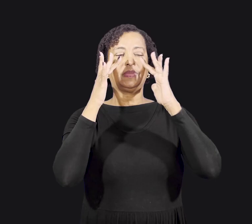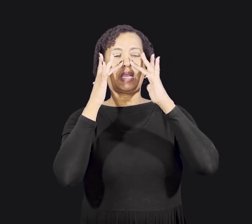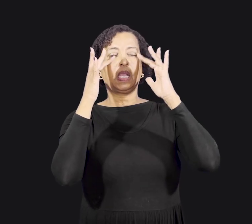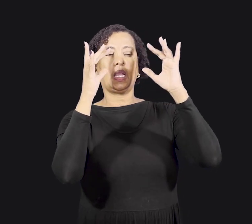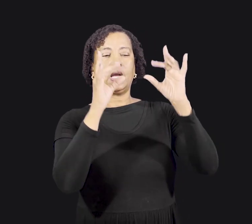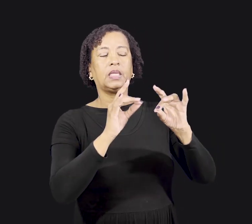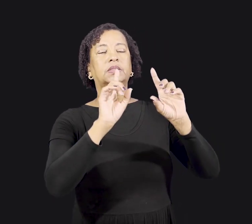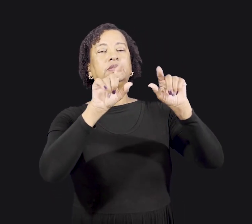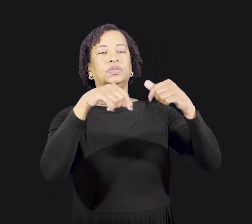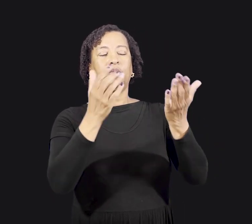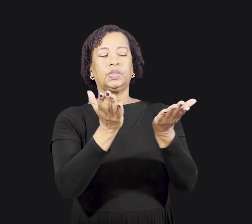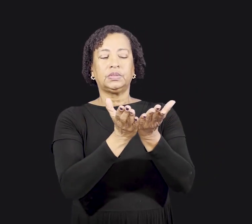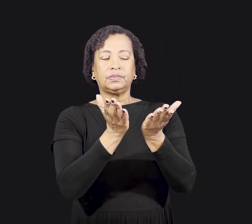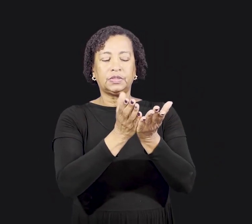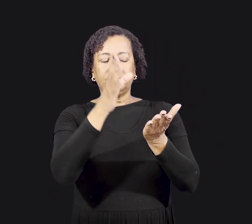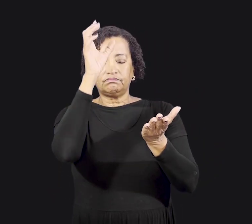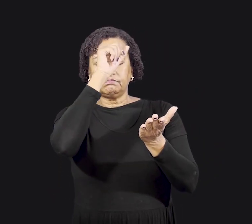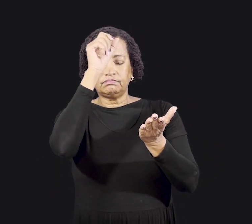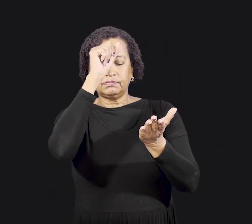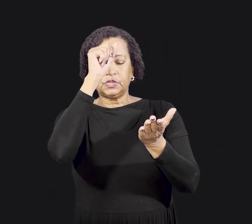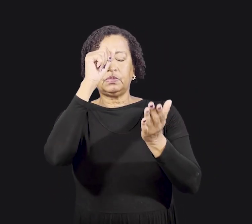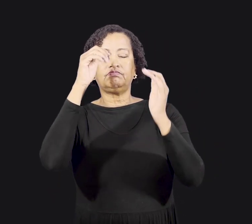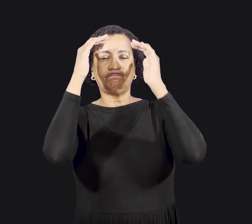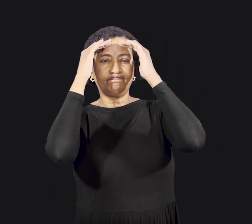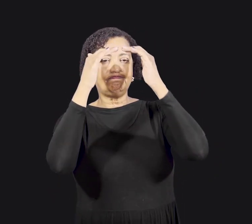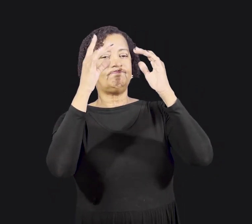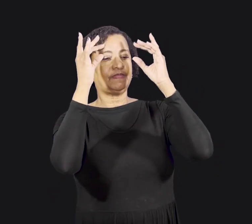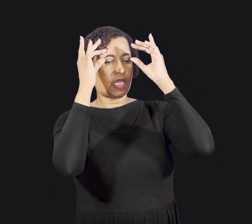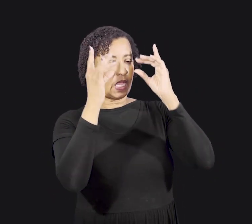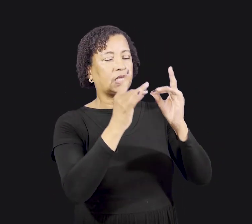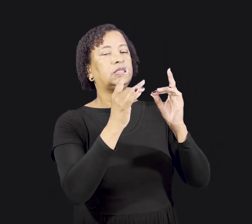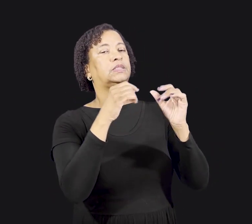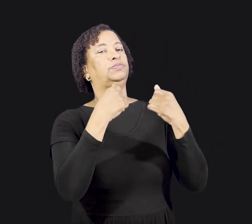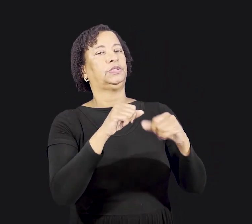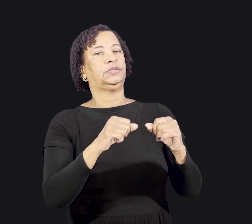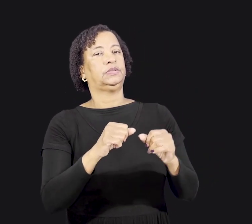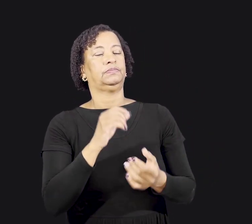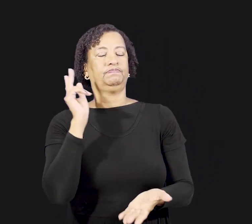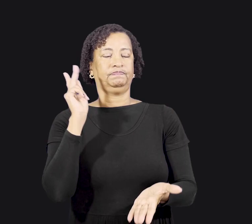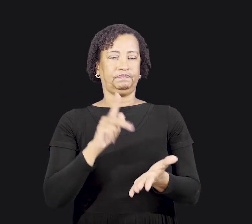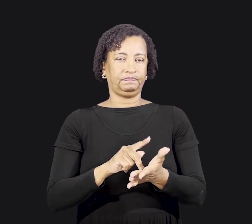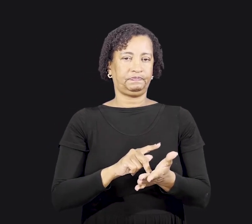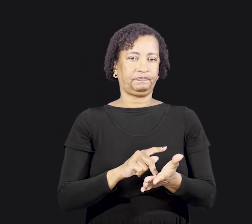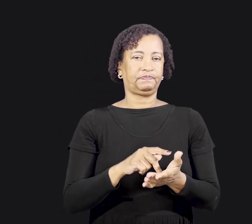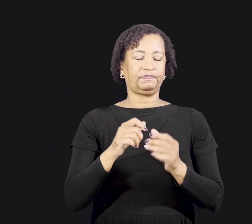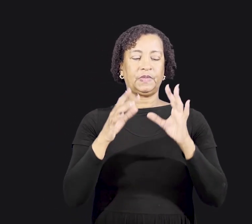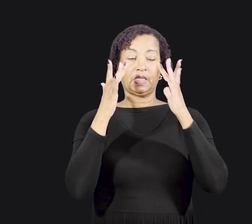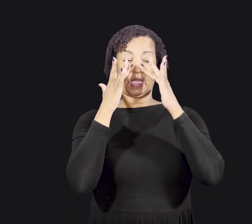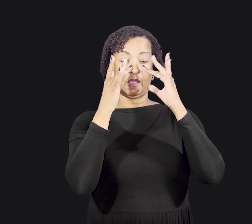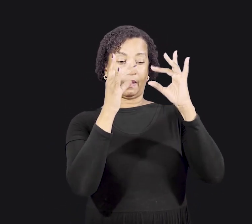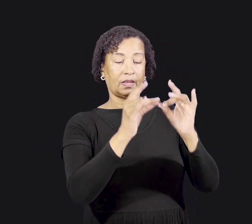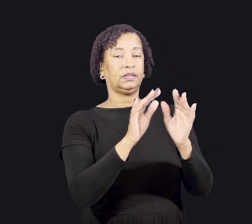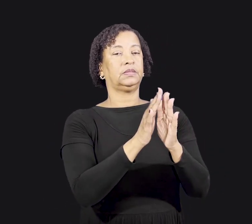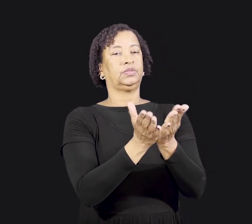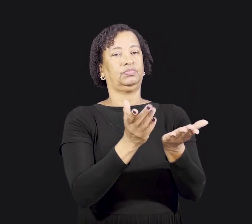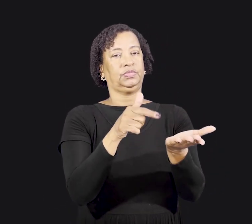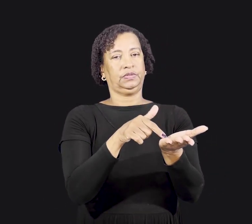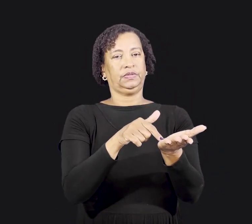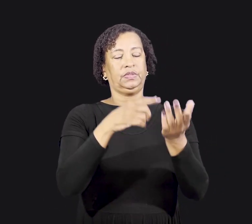atenção quando ouvimos a palavra de Deus. Exatamente isso. Prestar atenção. Esse é